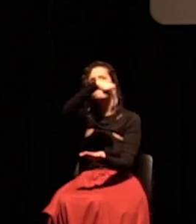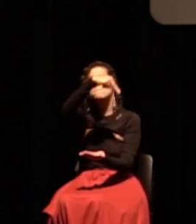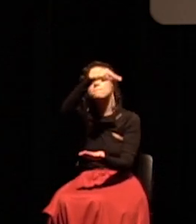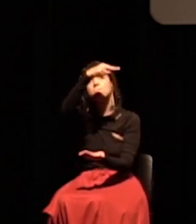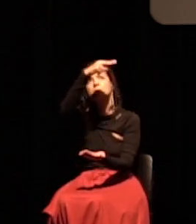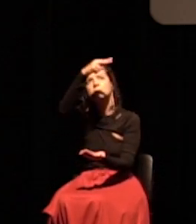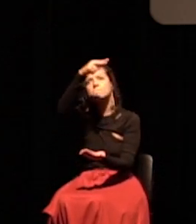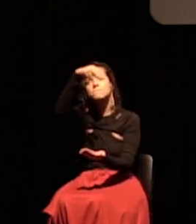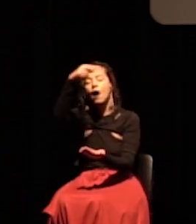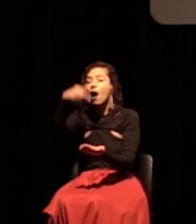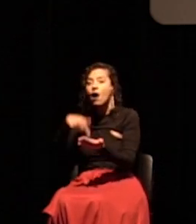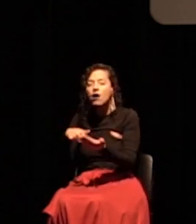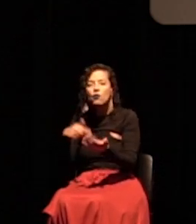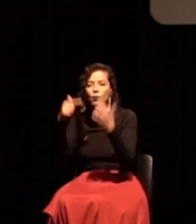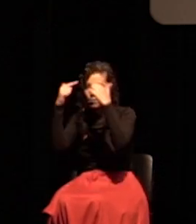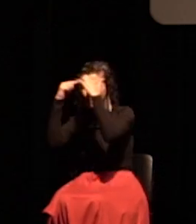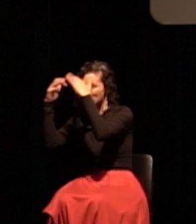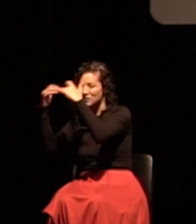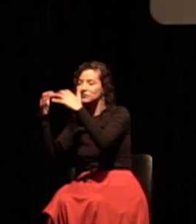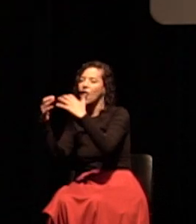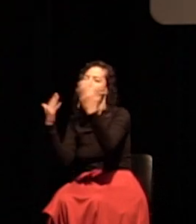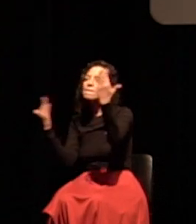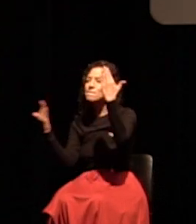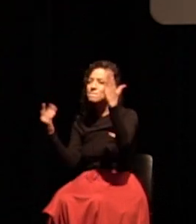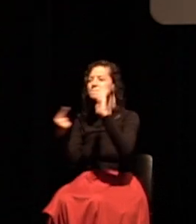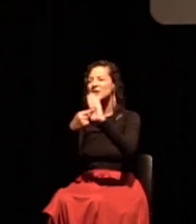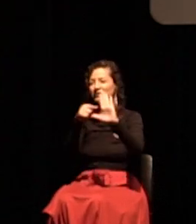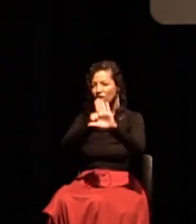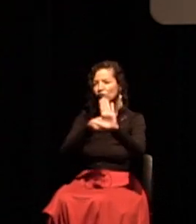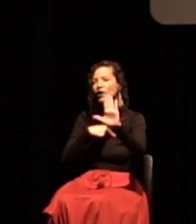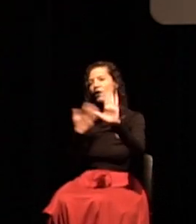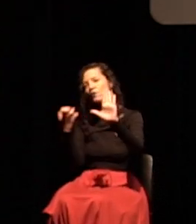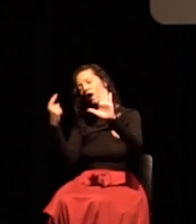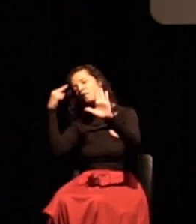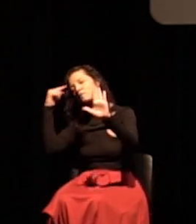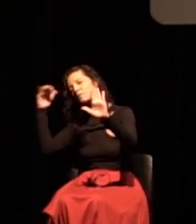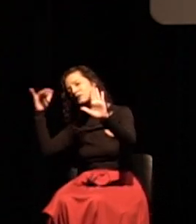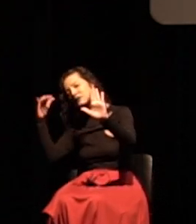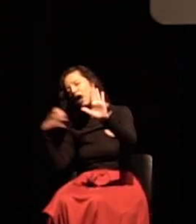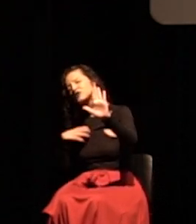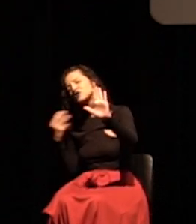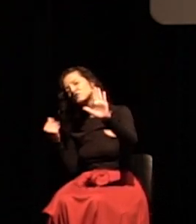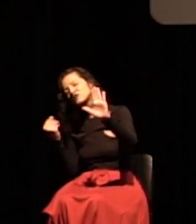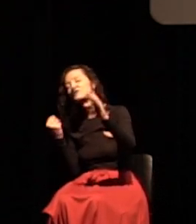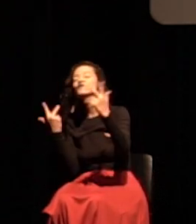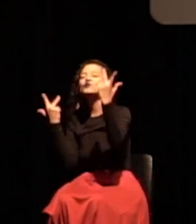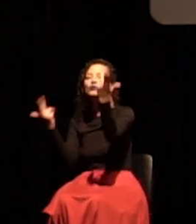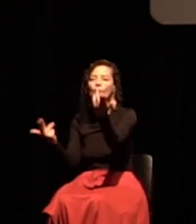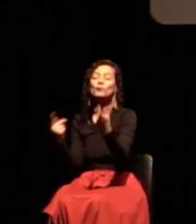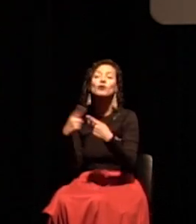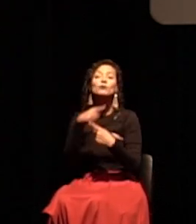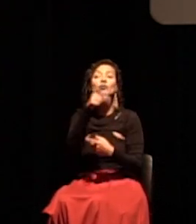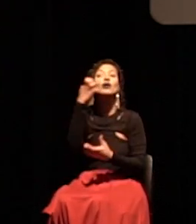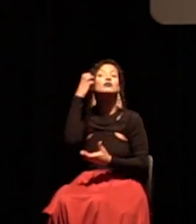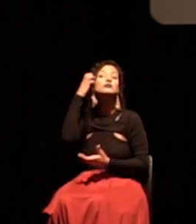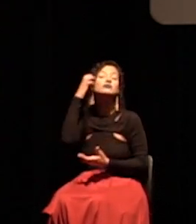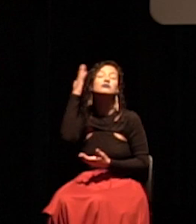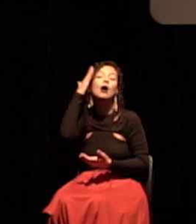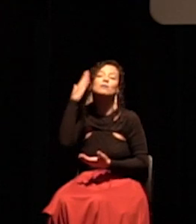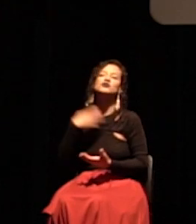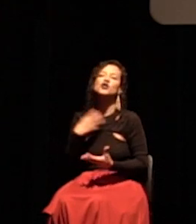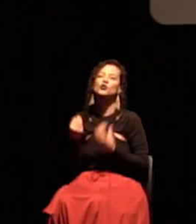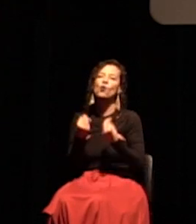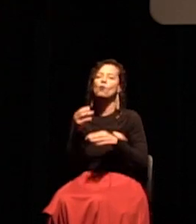isso que eu procuro no meu pensar e na minha sensibilidade, porque ele sabia pisar no solo e